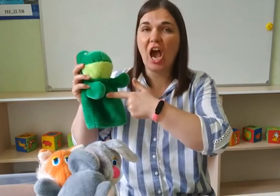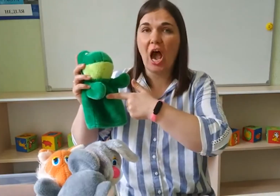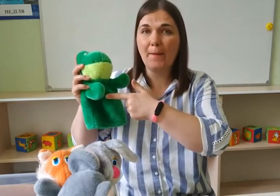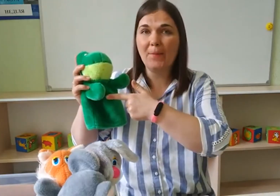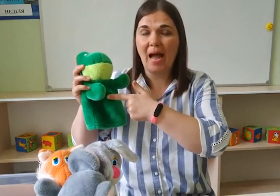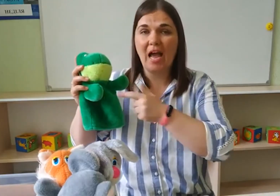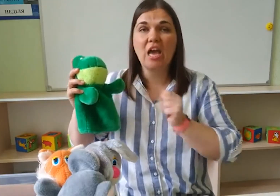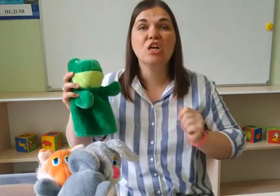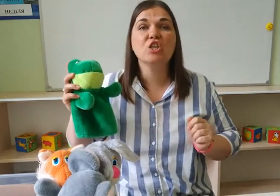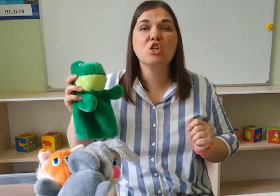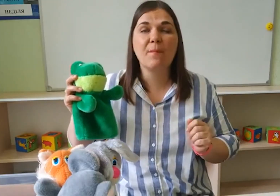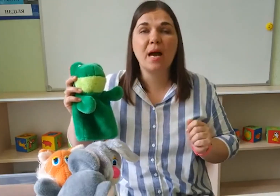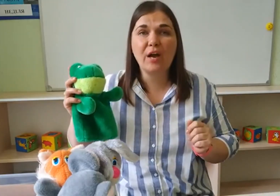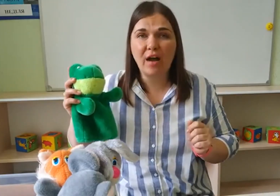жаба. Жаба квакає.